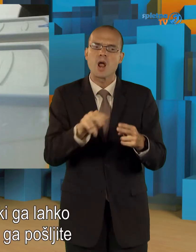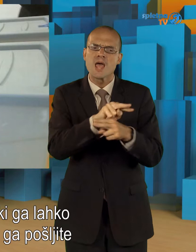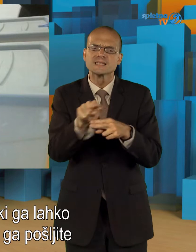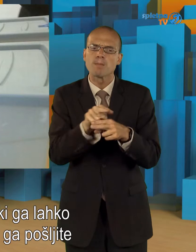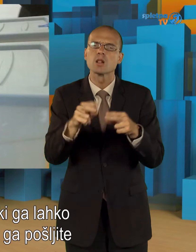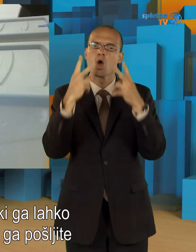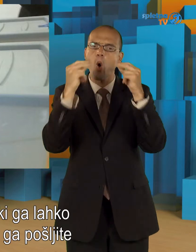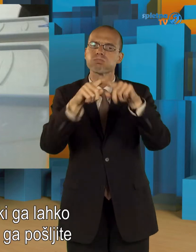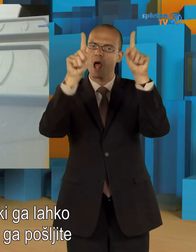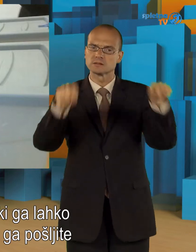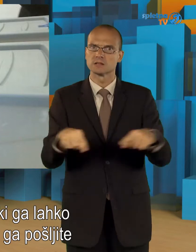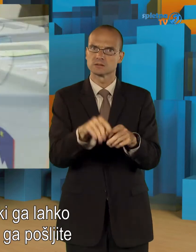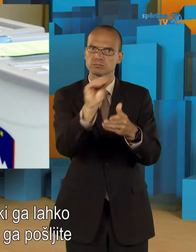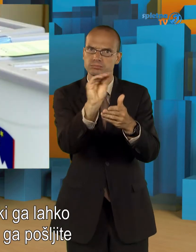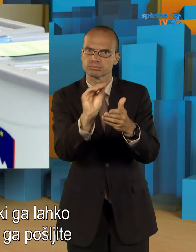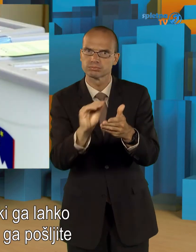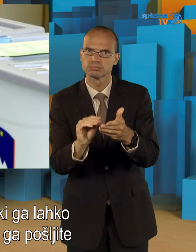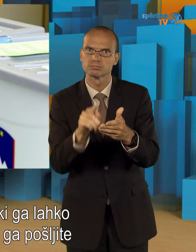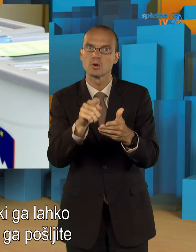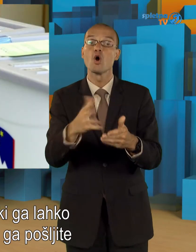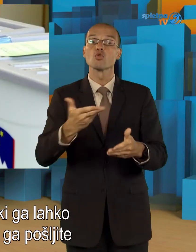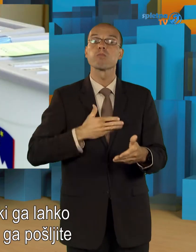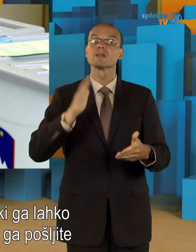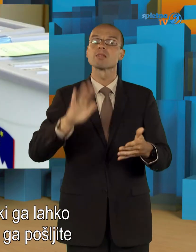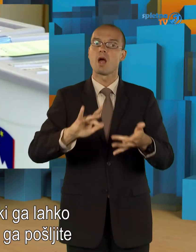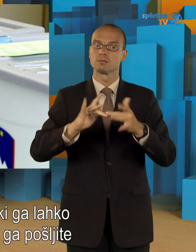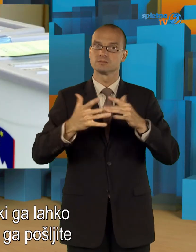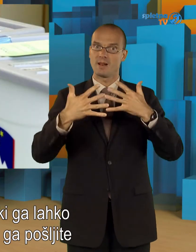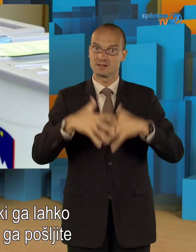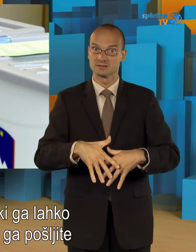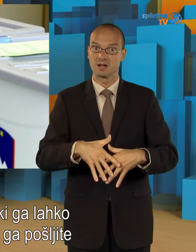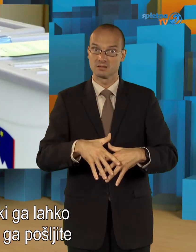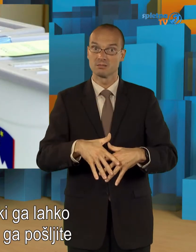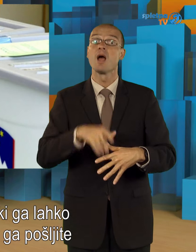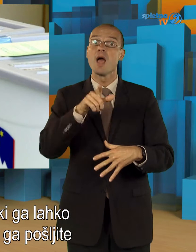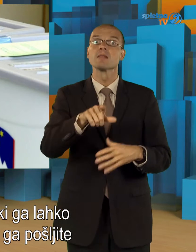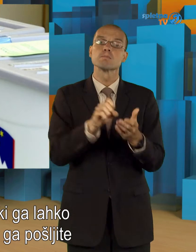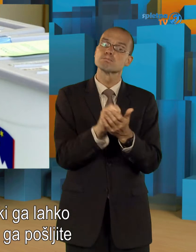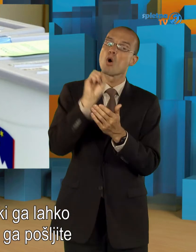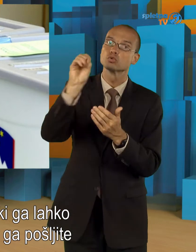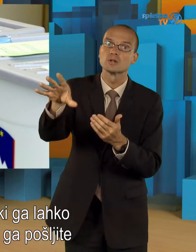Izpolnite obrazec, ki ga lahko dobite na spletu, in ga pošljite svoji okrajni volilni komisiji.